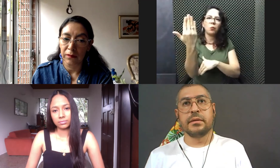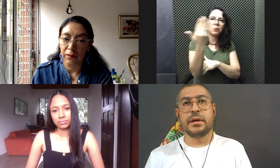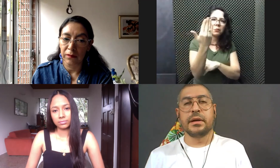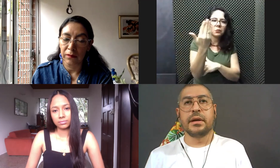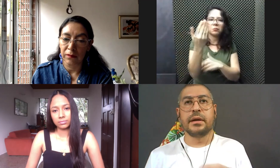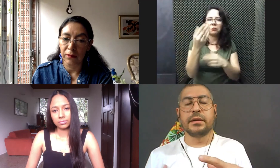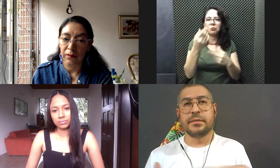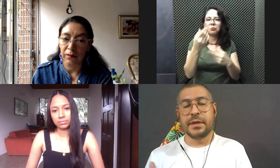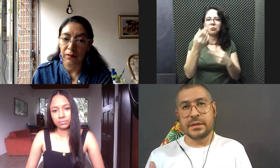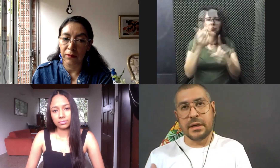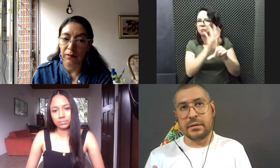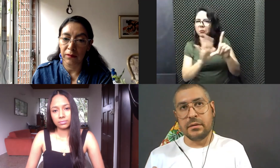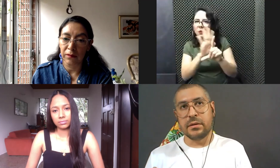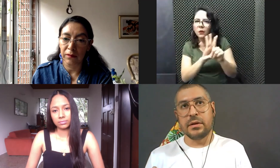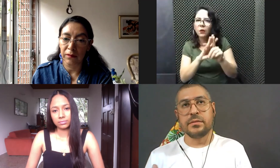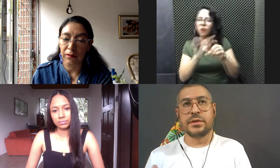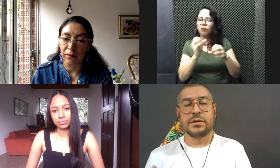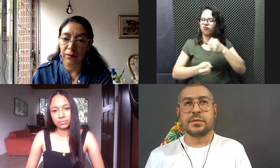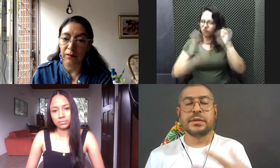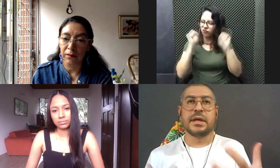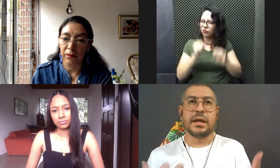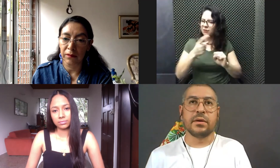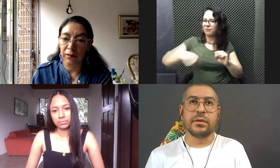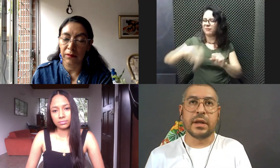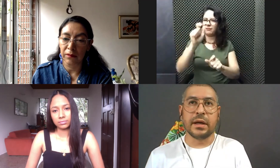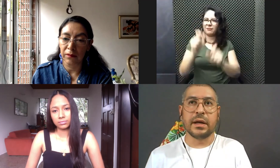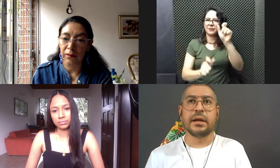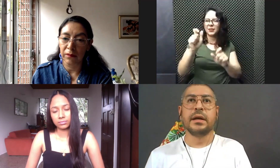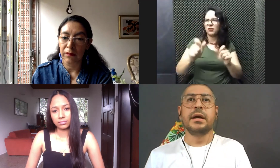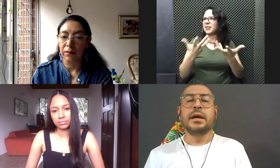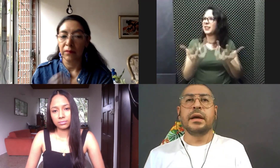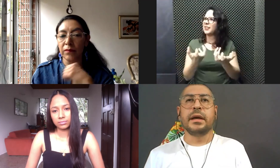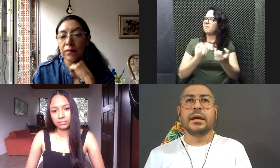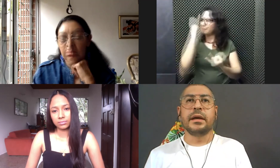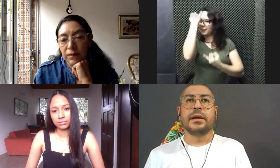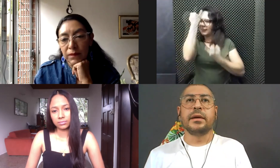permiten expresar lo que los muchachos pues quieren contar,